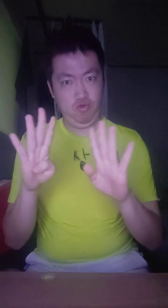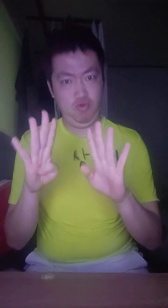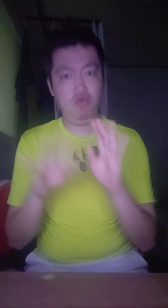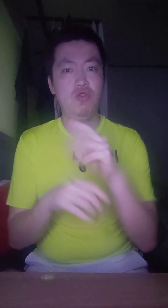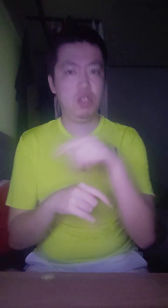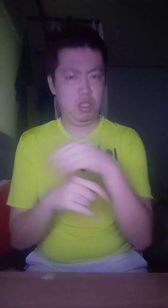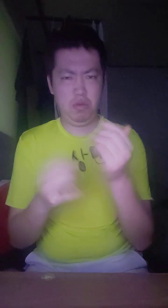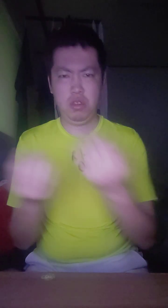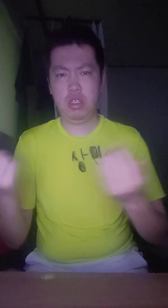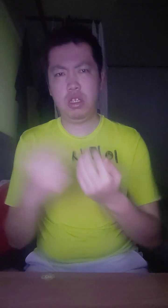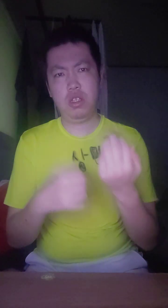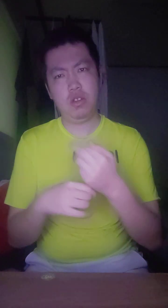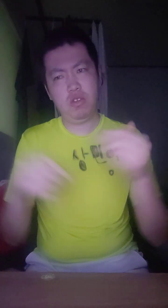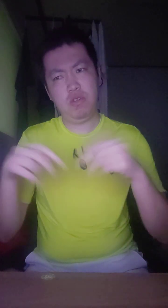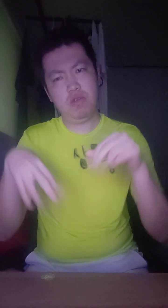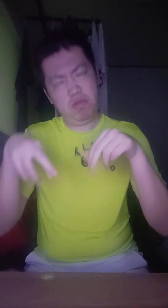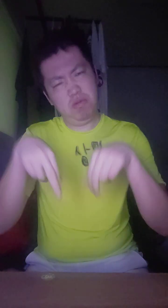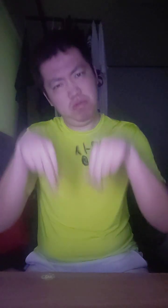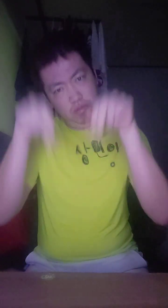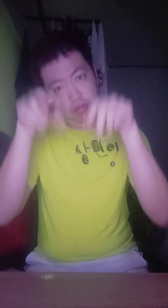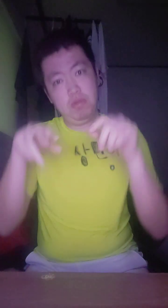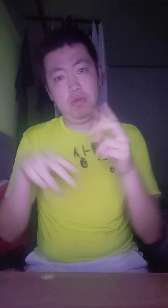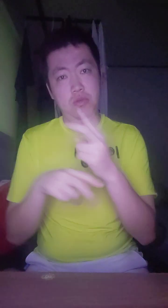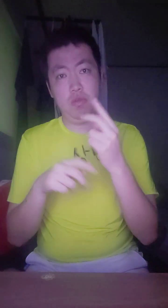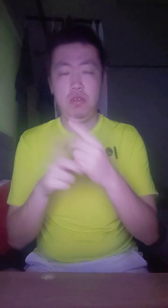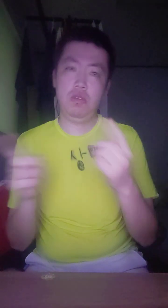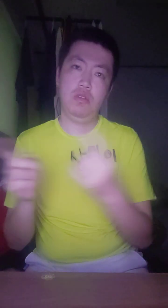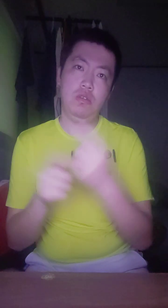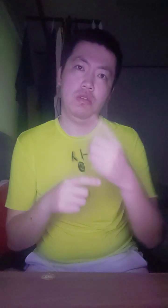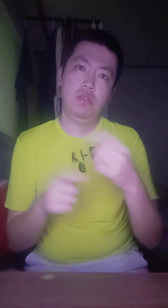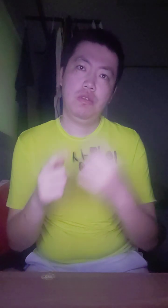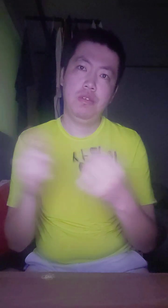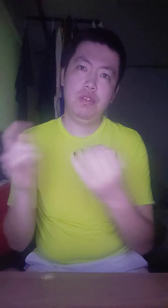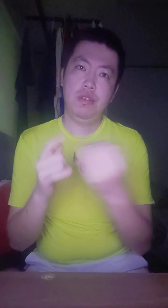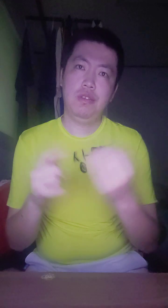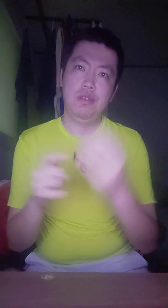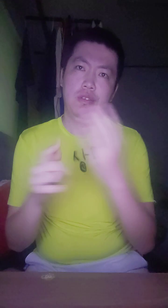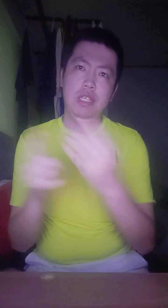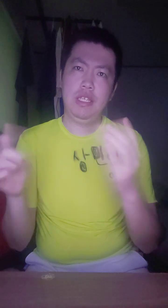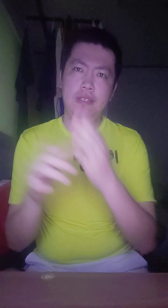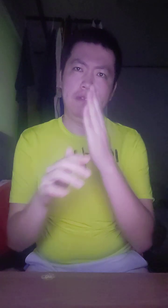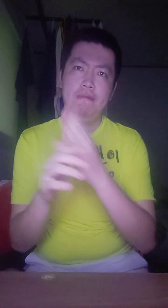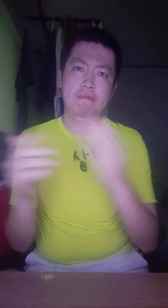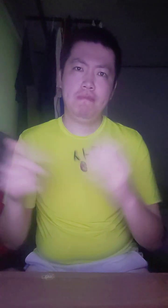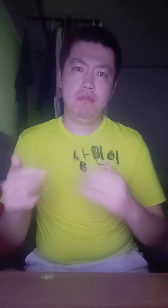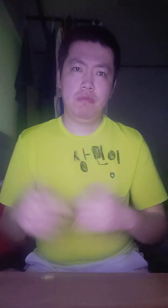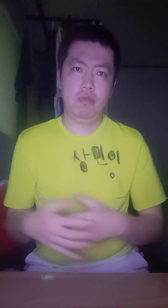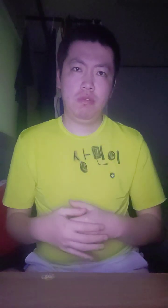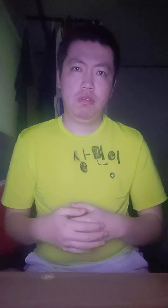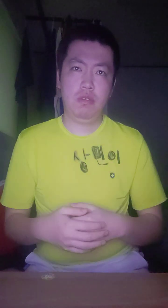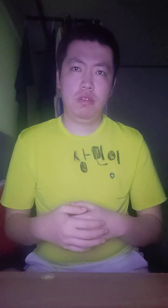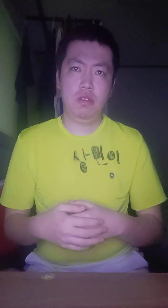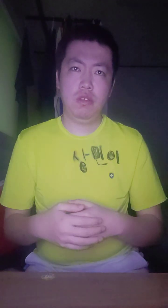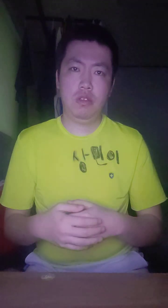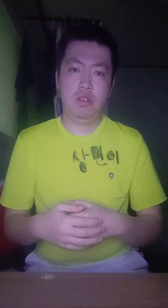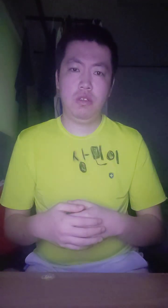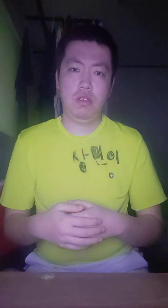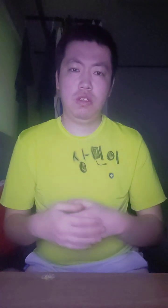전력이 모자라 갑자기 순환 정전에 들어가면서 도심 기능이 완전히 마비된 겁니다. 정전